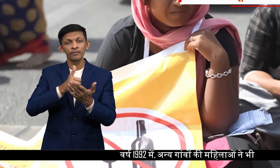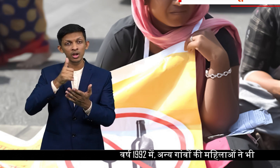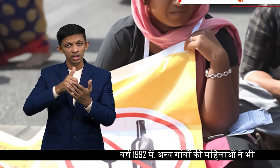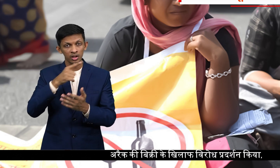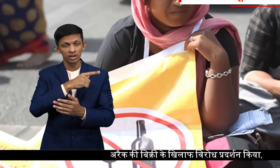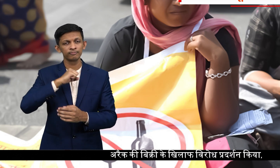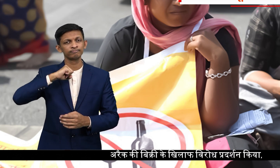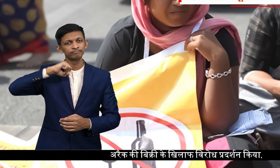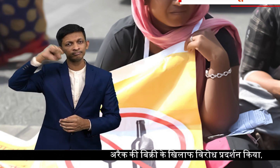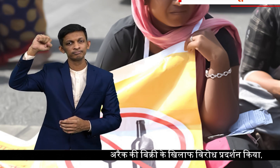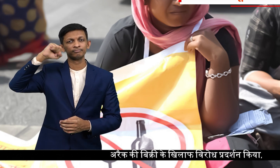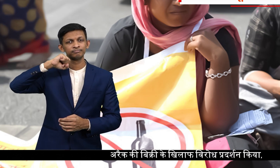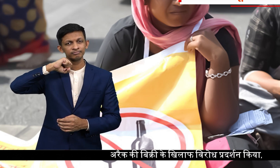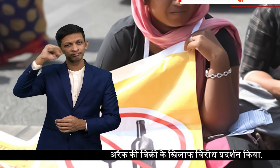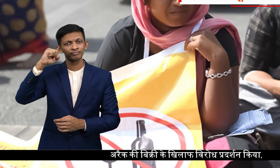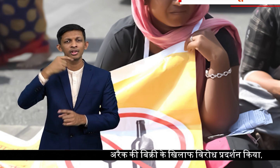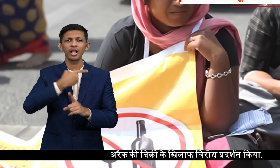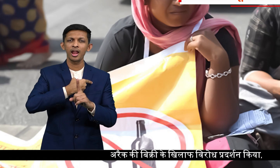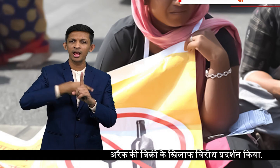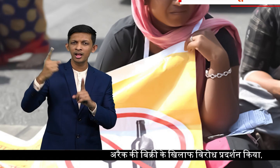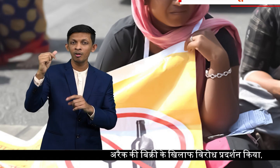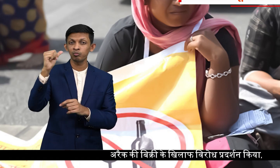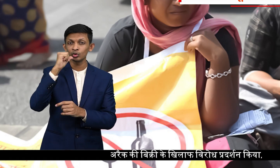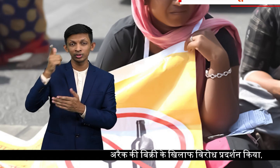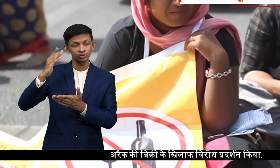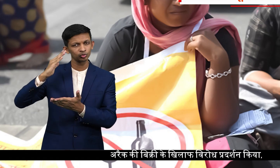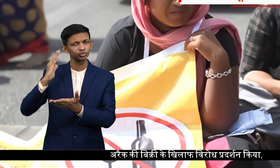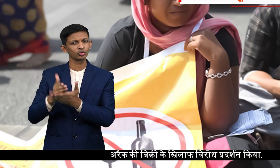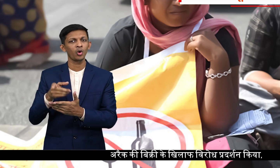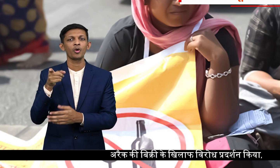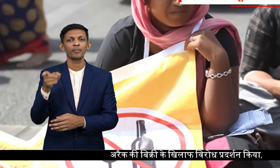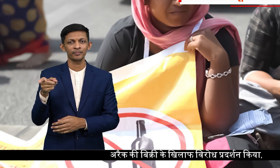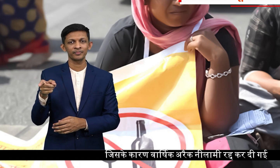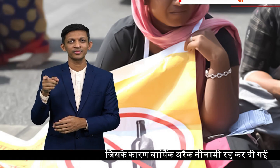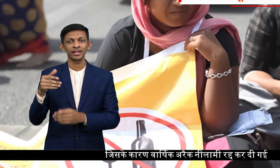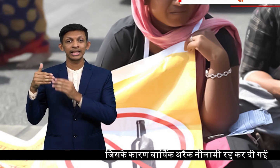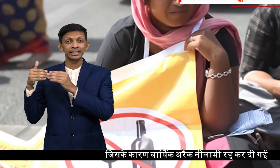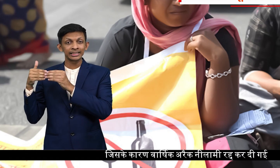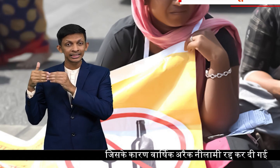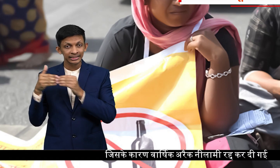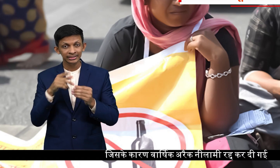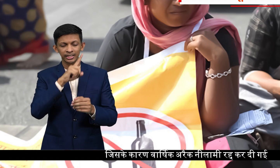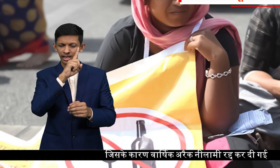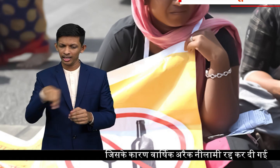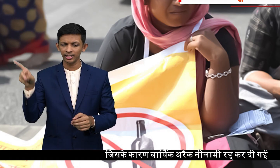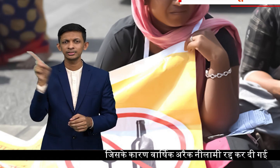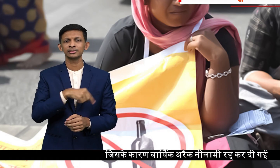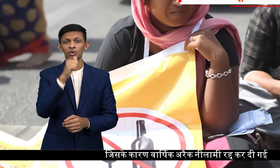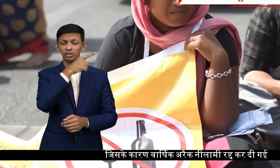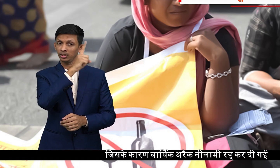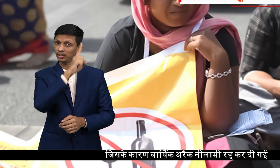महिलाओं ने भी अरेक की बिक्री के खिलाफ विरोध प्रदर्शन किया, जिसके कारण